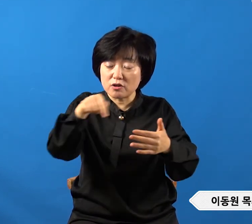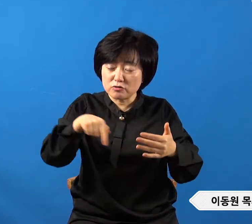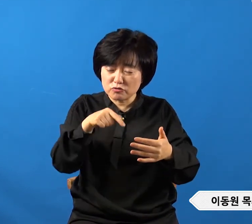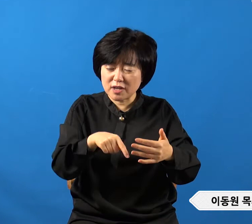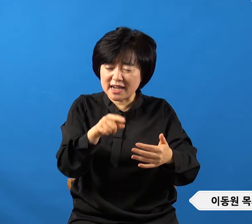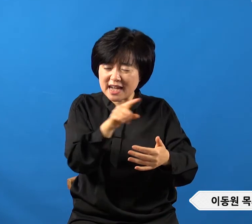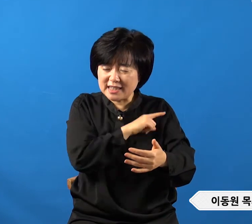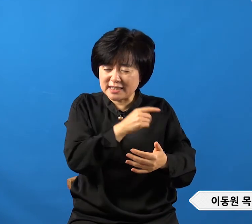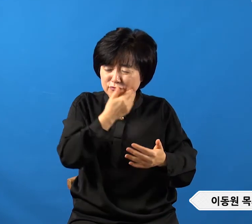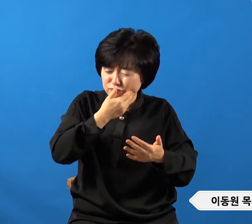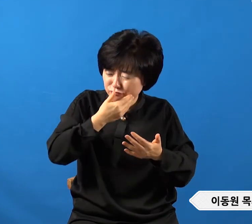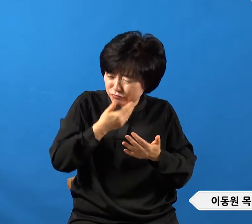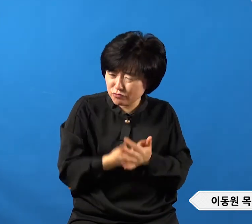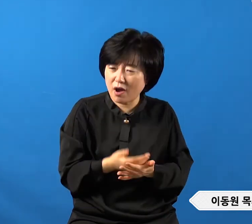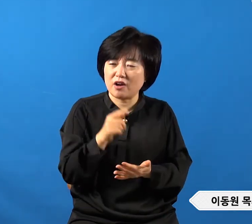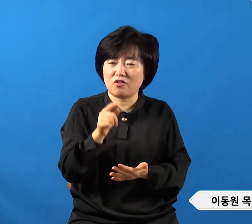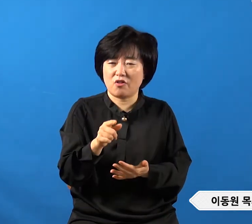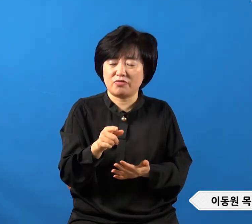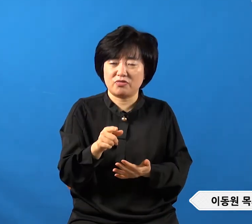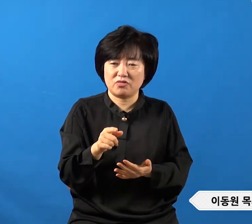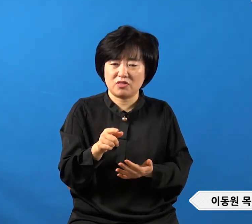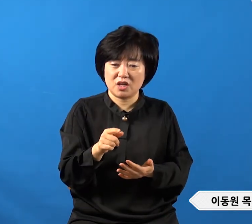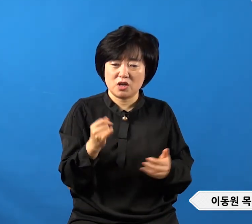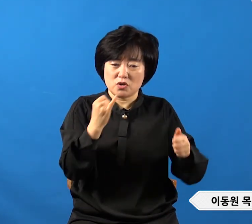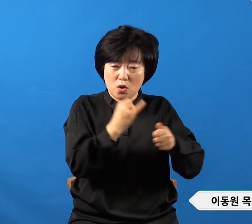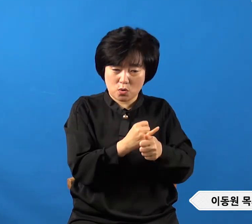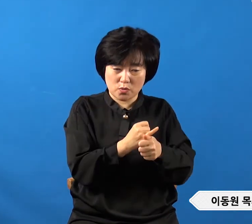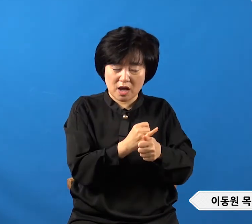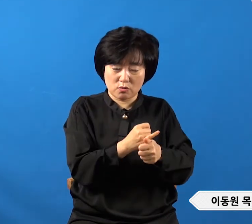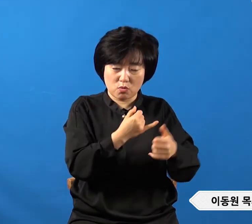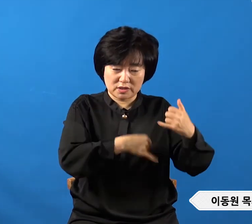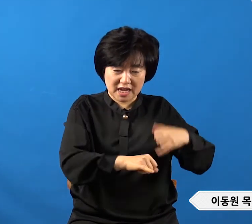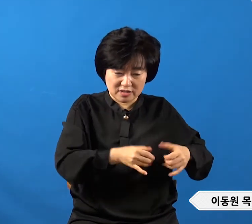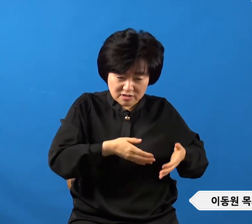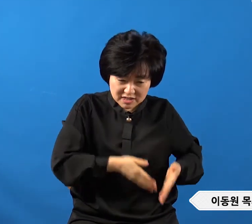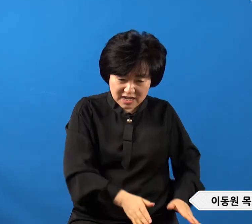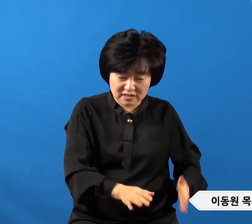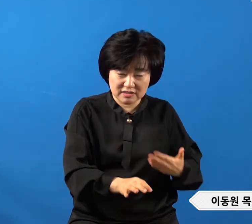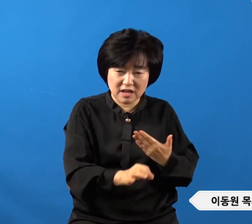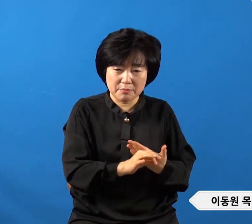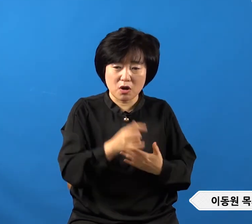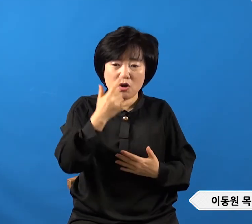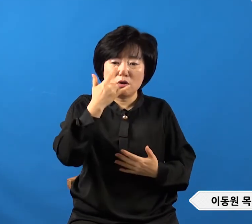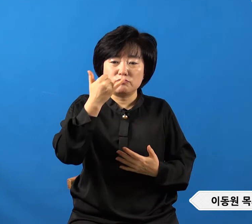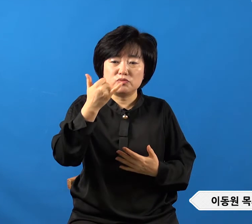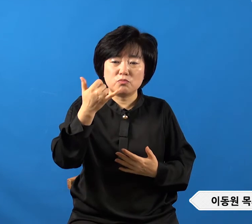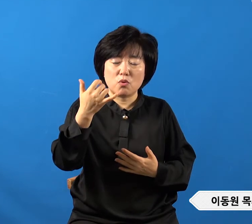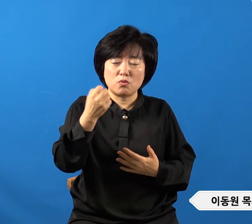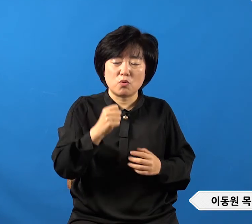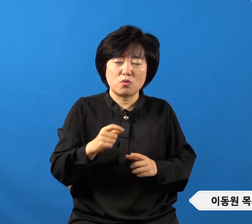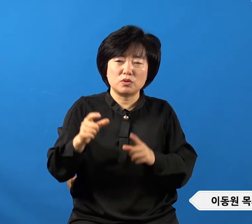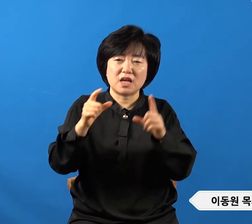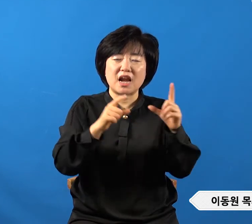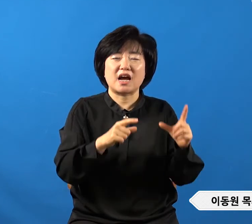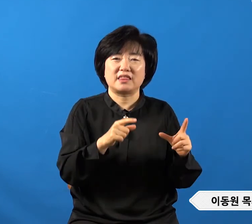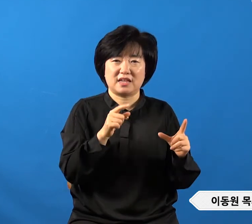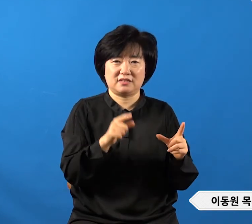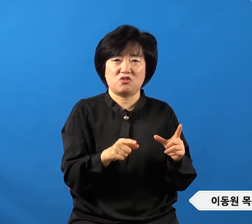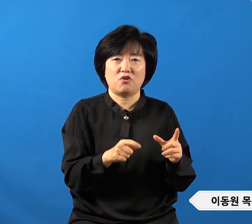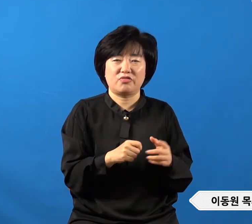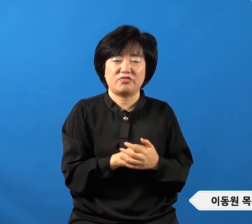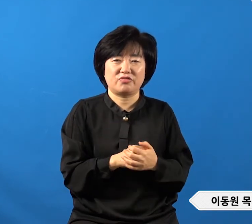사건은, 여러분이 결혼을 한다면, 자녀를 갖는다면 여러분은 부모로서 인생을 살아가게 된다는